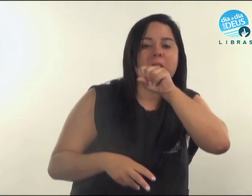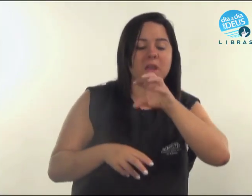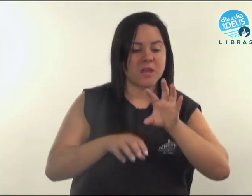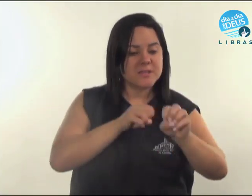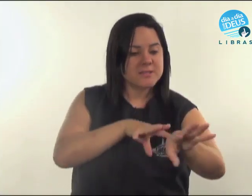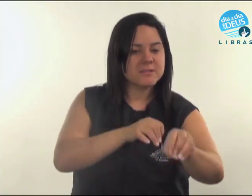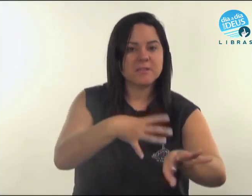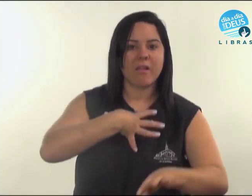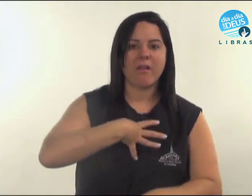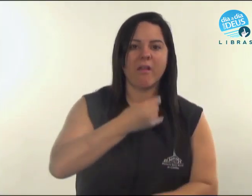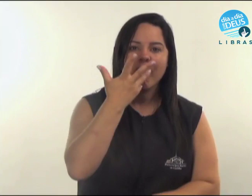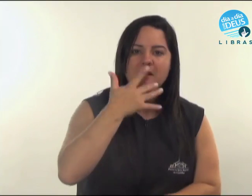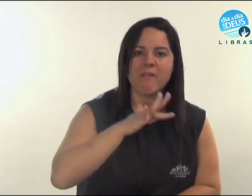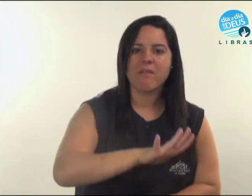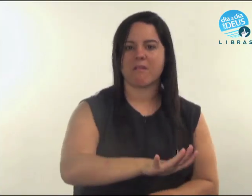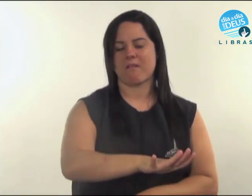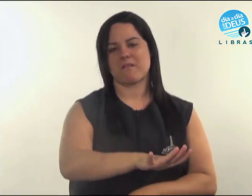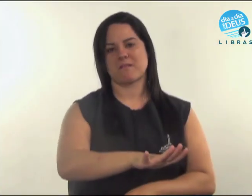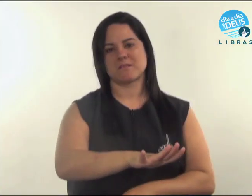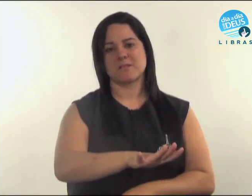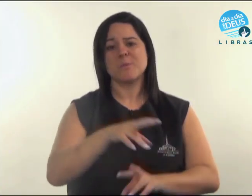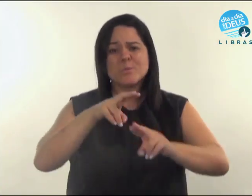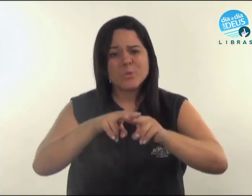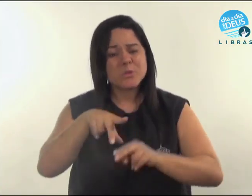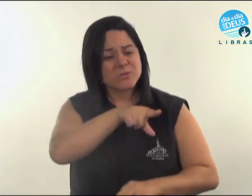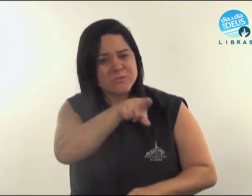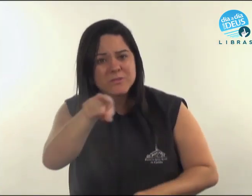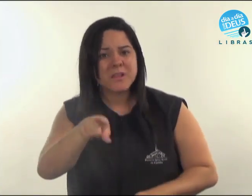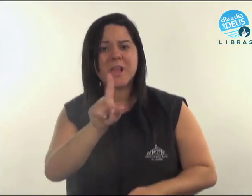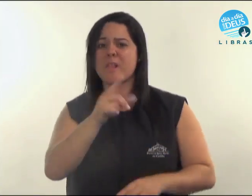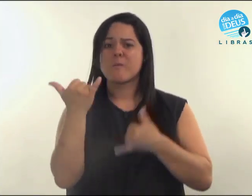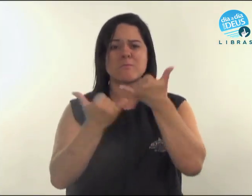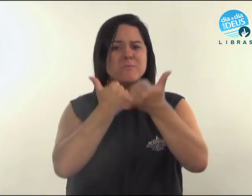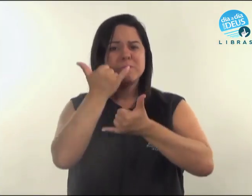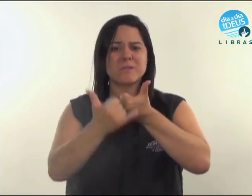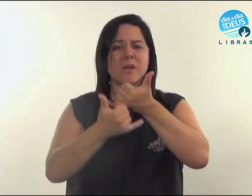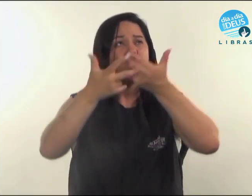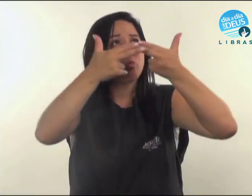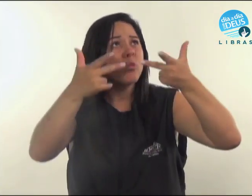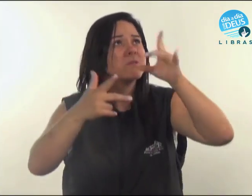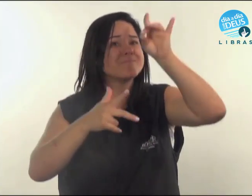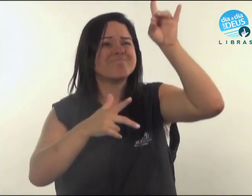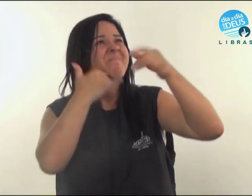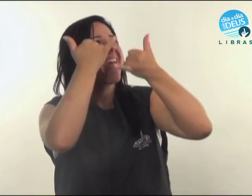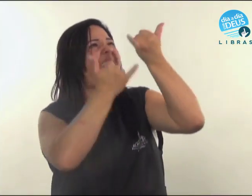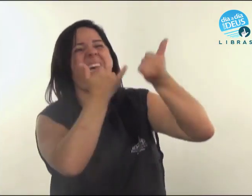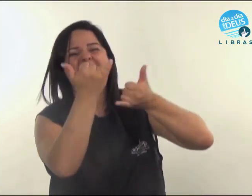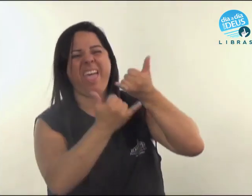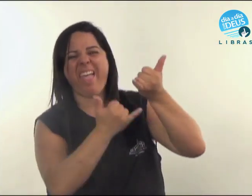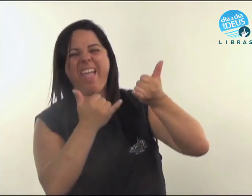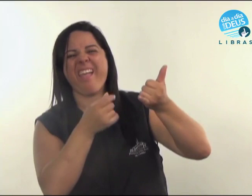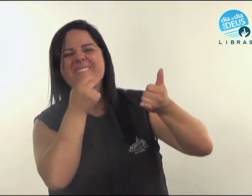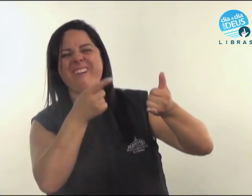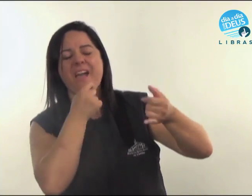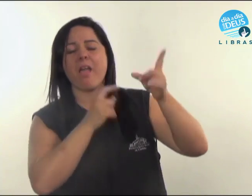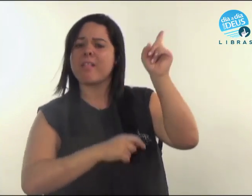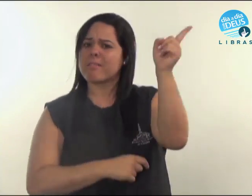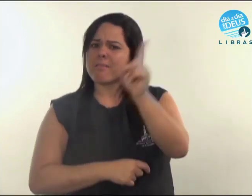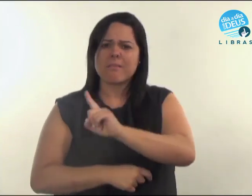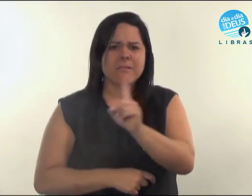Queridos, não brinque com as coisas de Deus. Não brinque com as coisas de Deus.